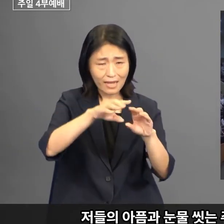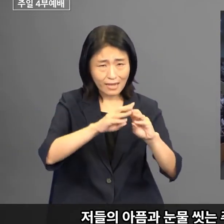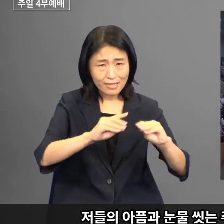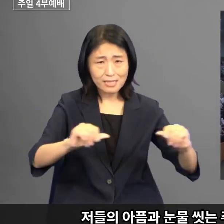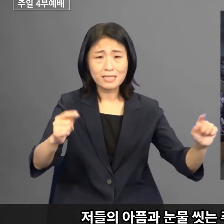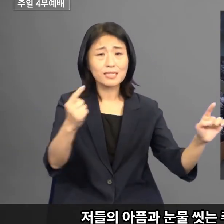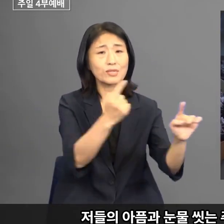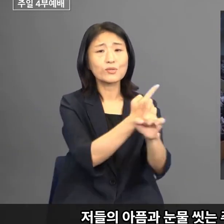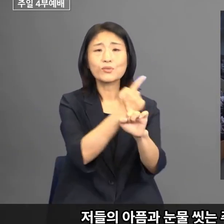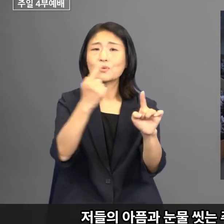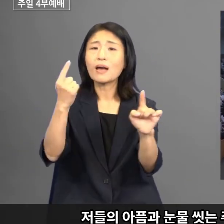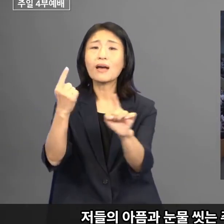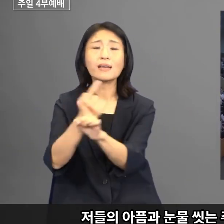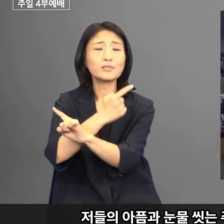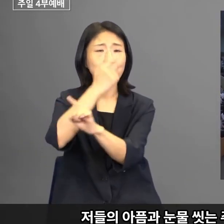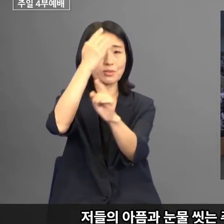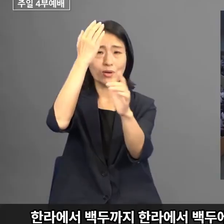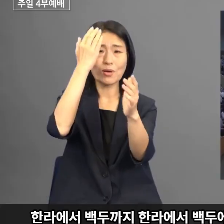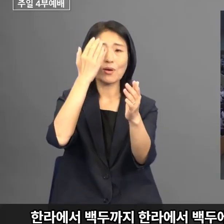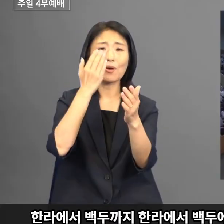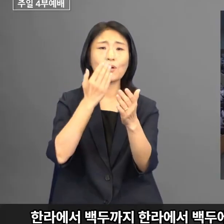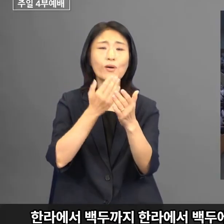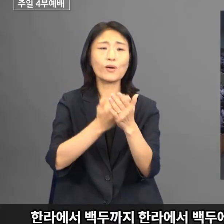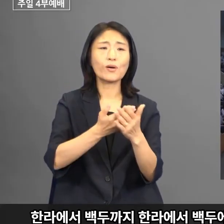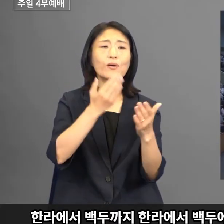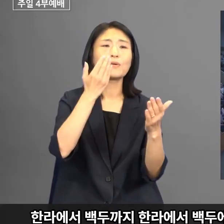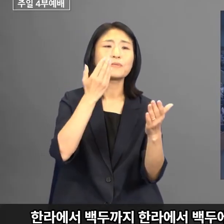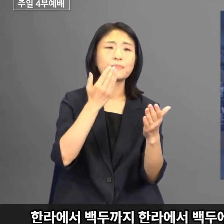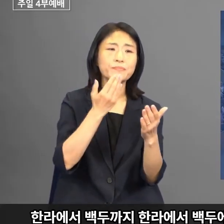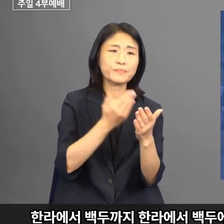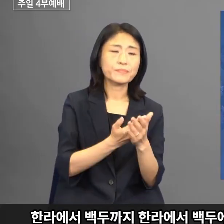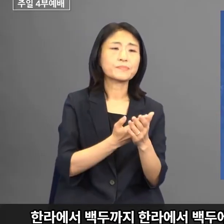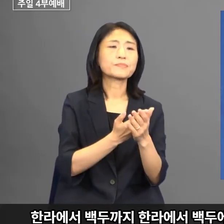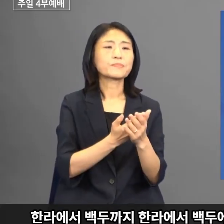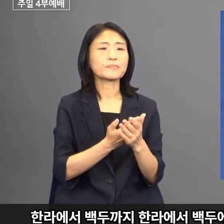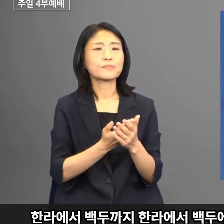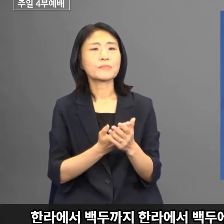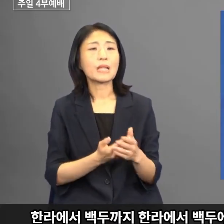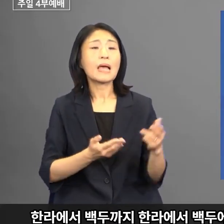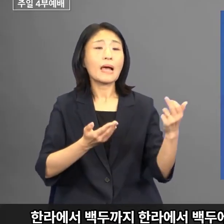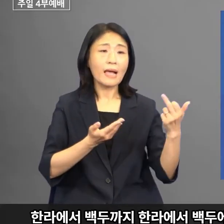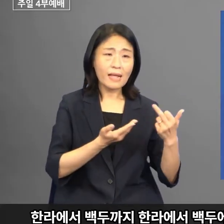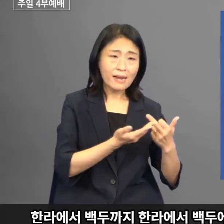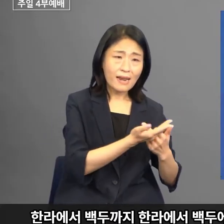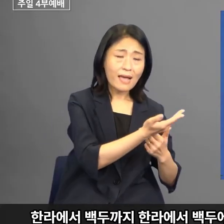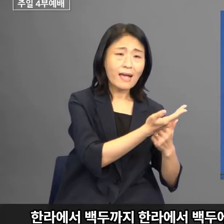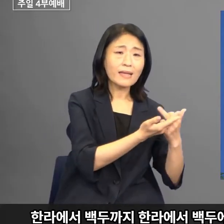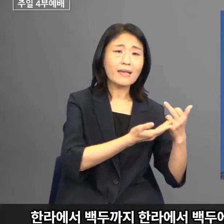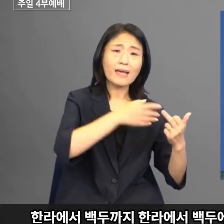이 땅 지으라. 2절 고백합니다. 한라에서 백두까지,